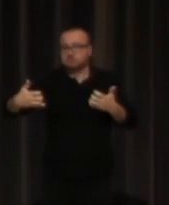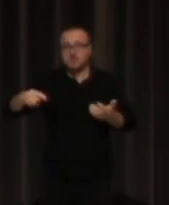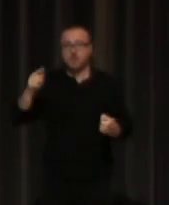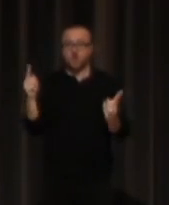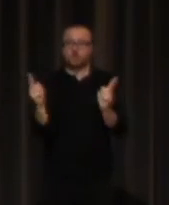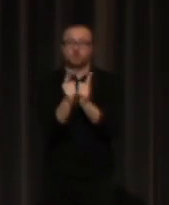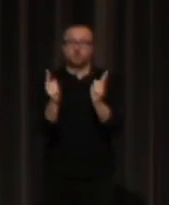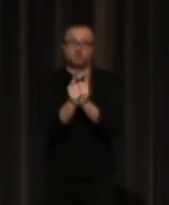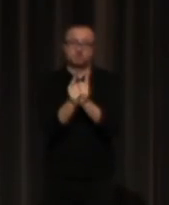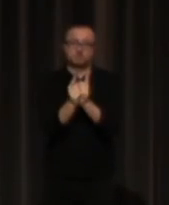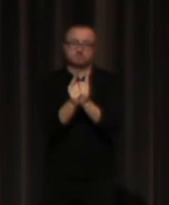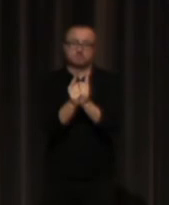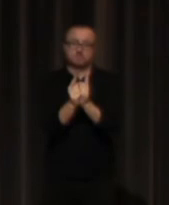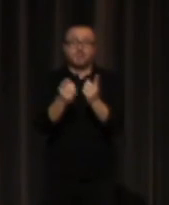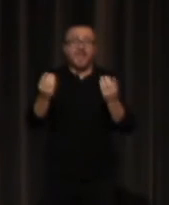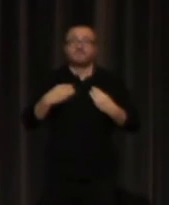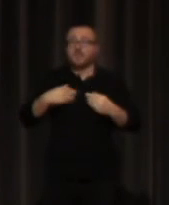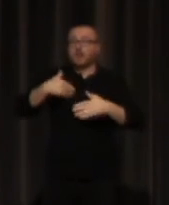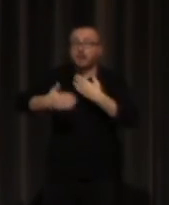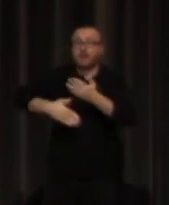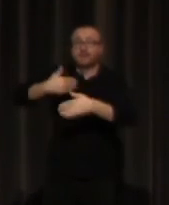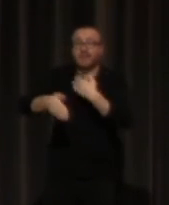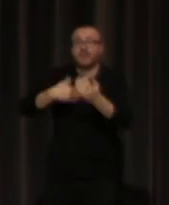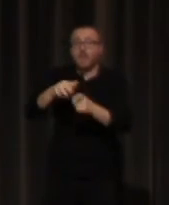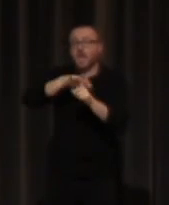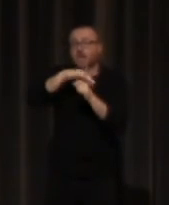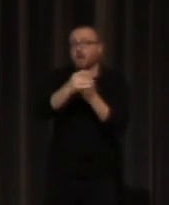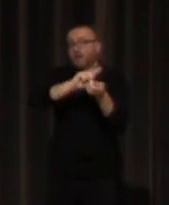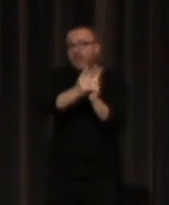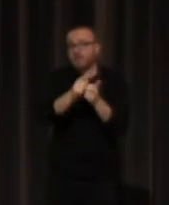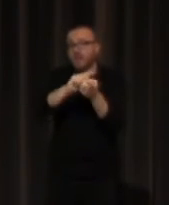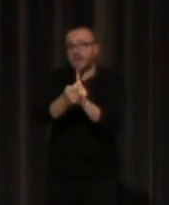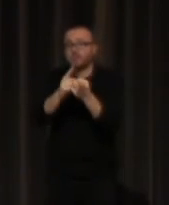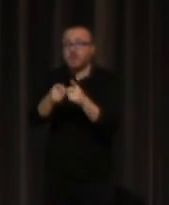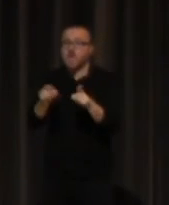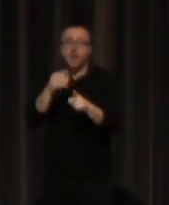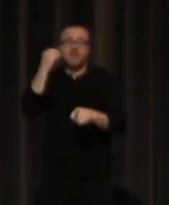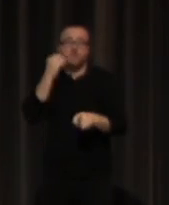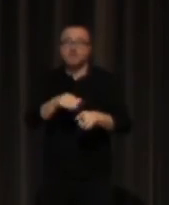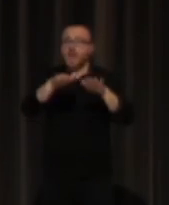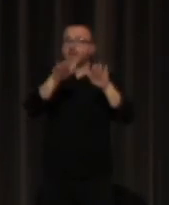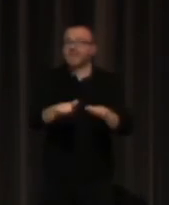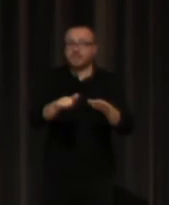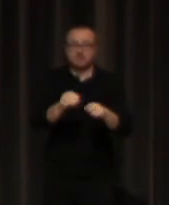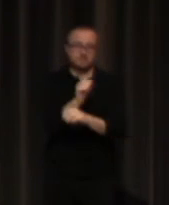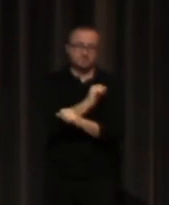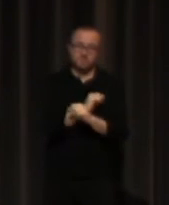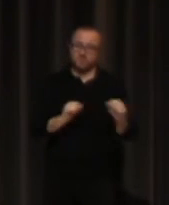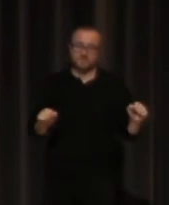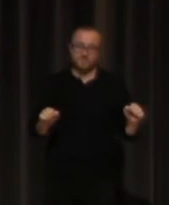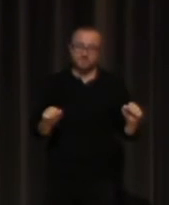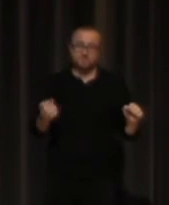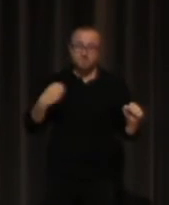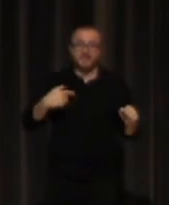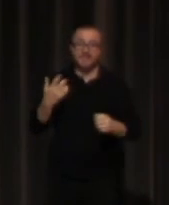la vida continua i se'ns endú. La vida no es deixa congelar, cap instant perdura. I cito aquí un poema que